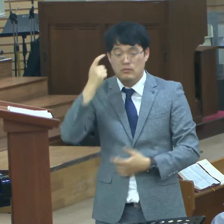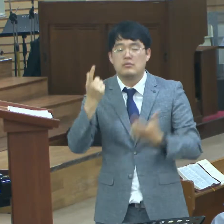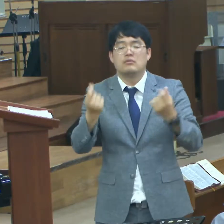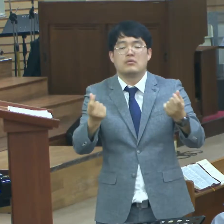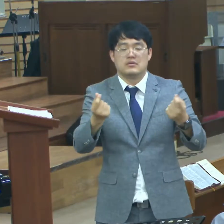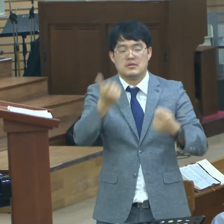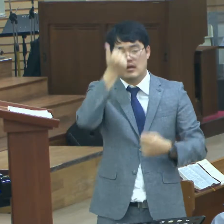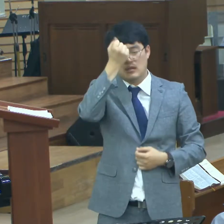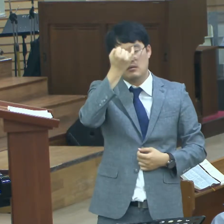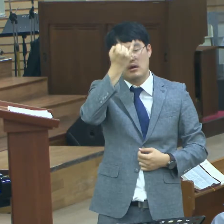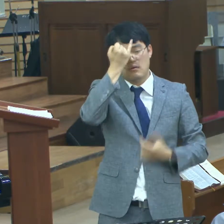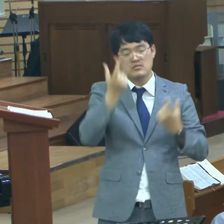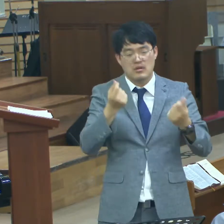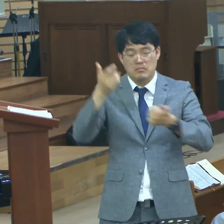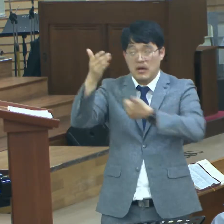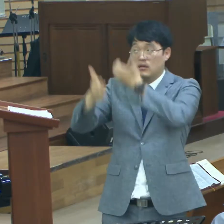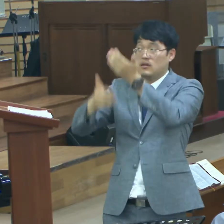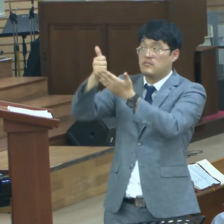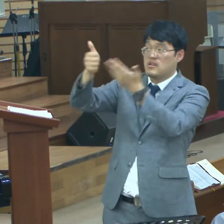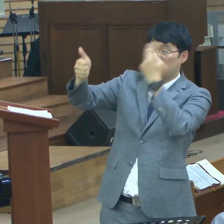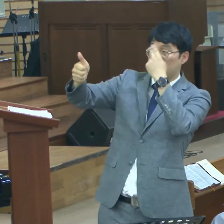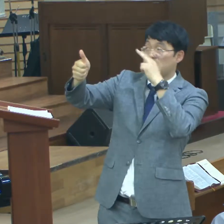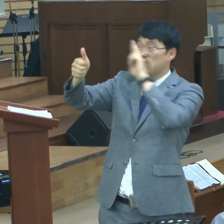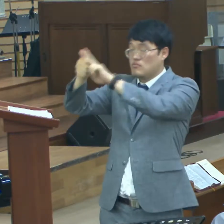면이 있어요.